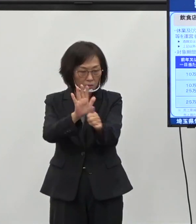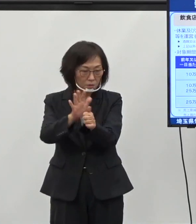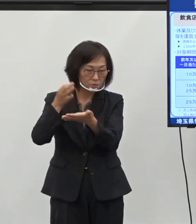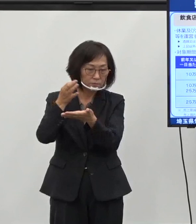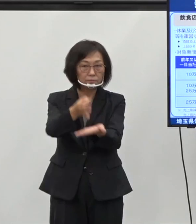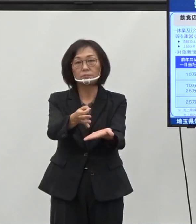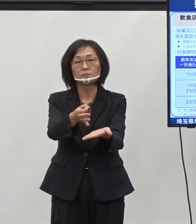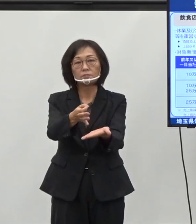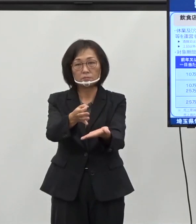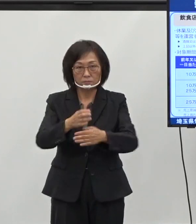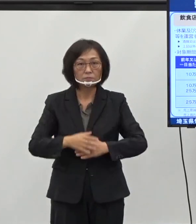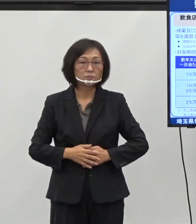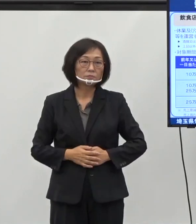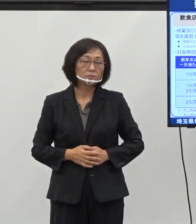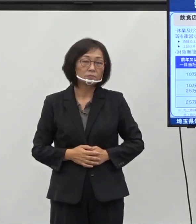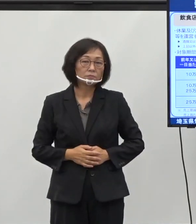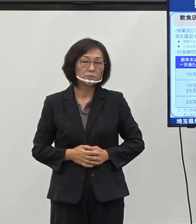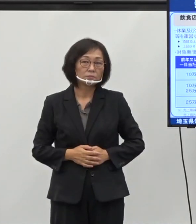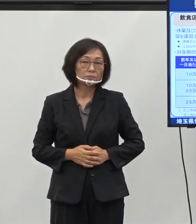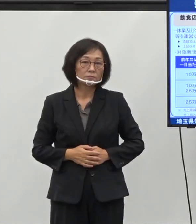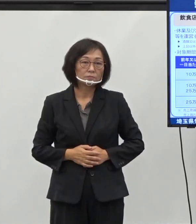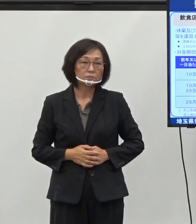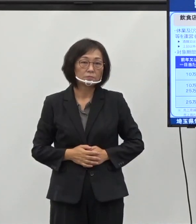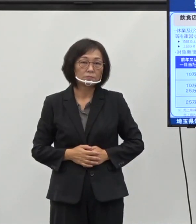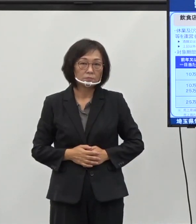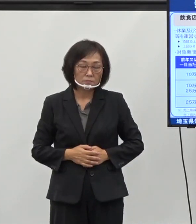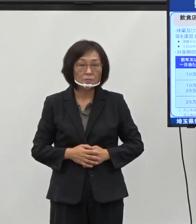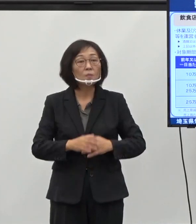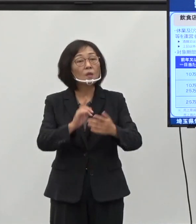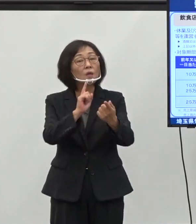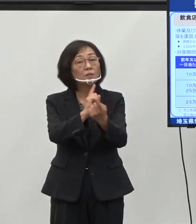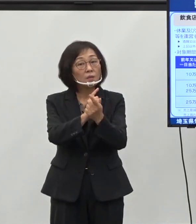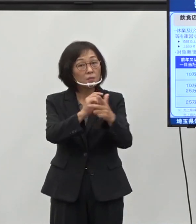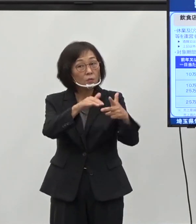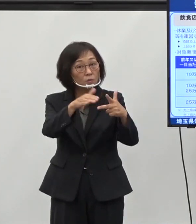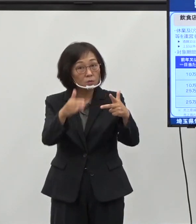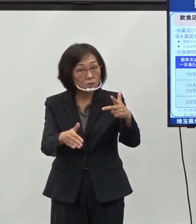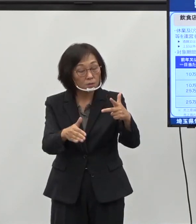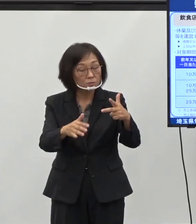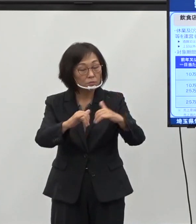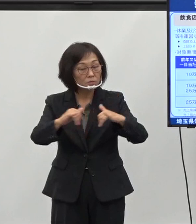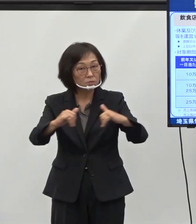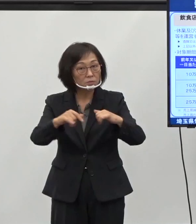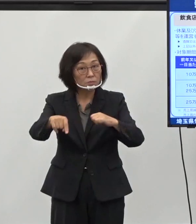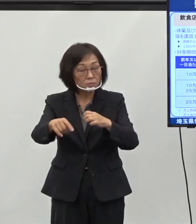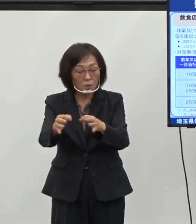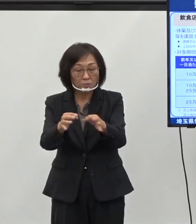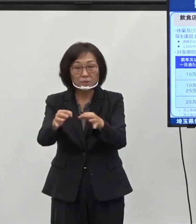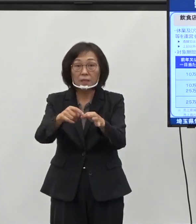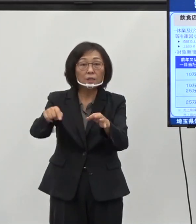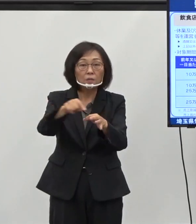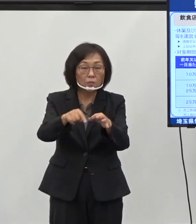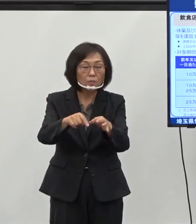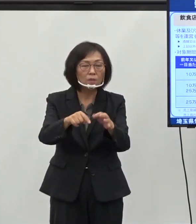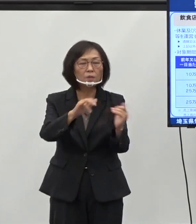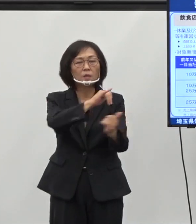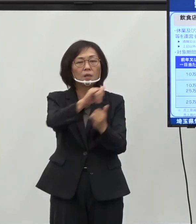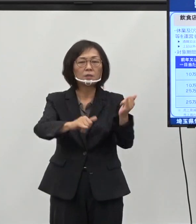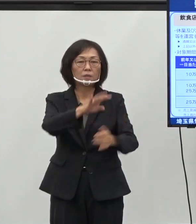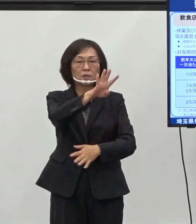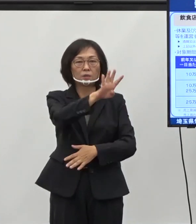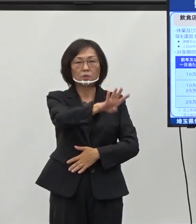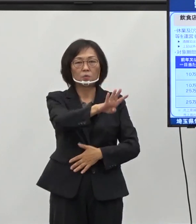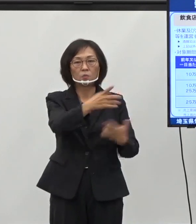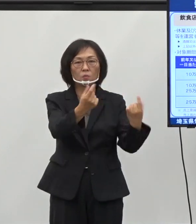ものでございます。支給対象施設や支給単価につきましては、この直近となる第4期と同